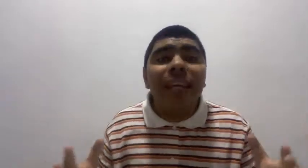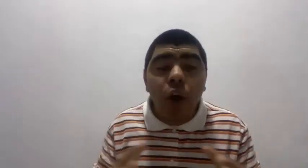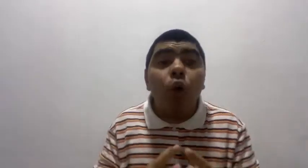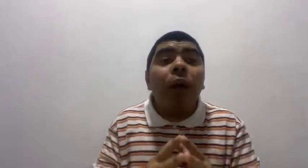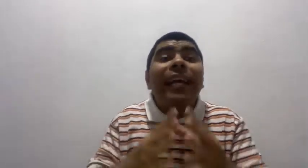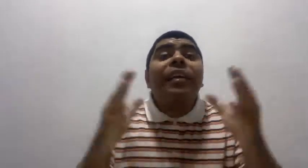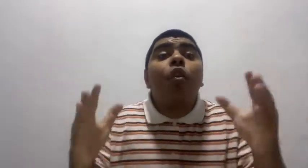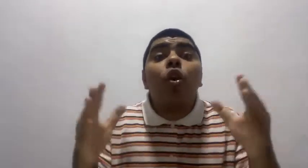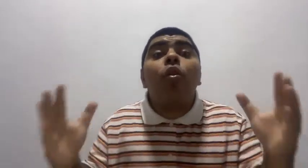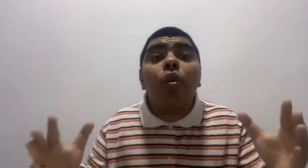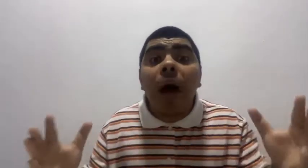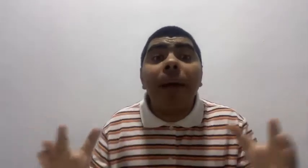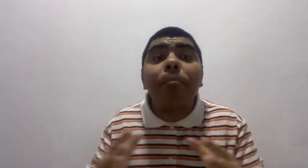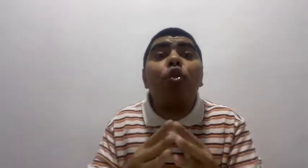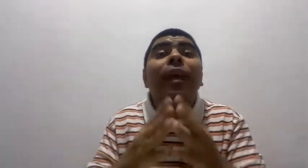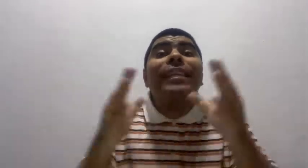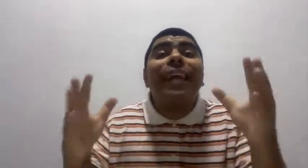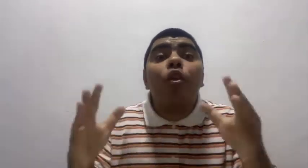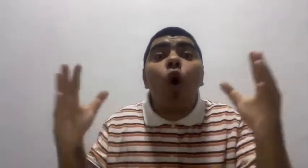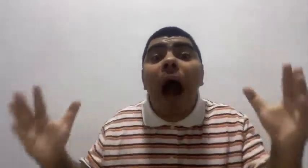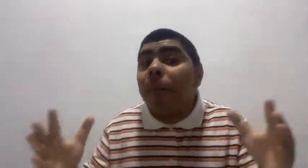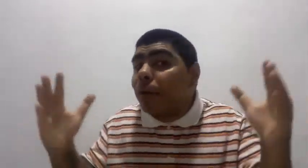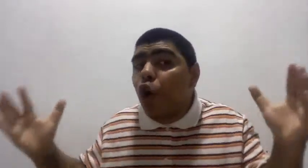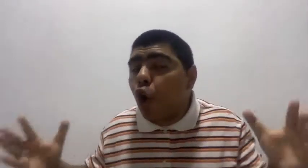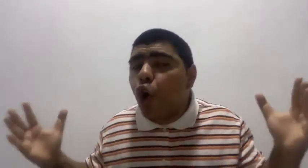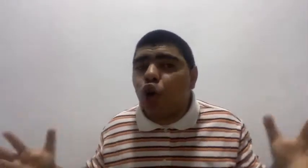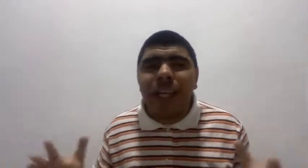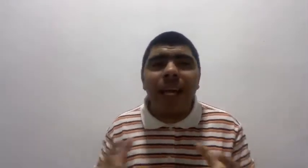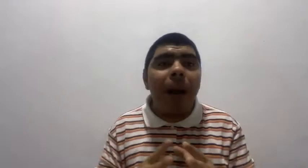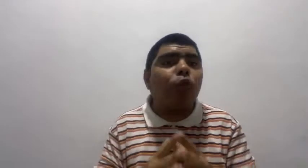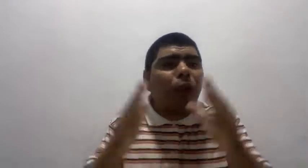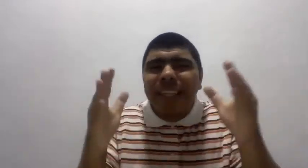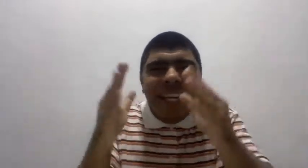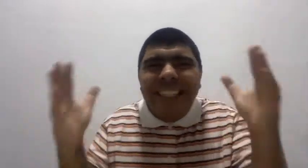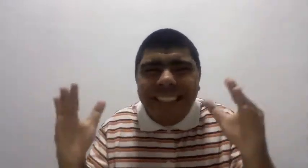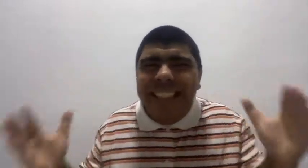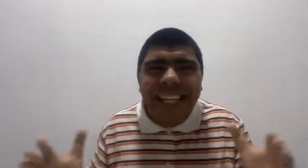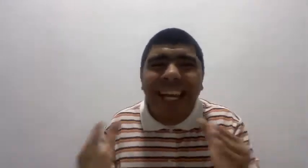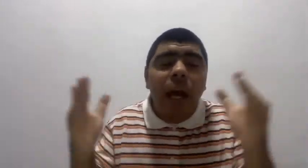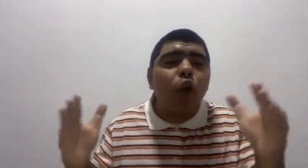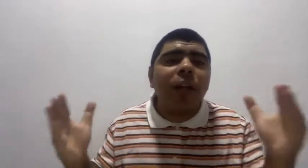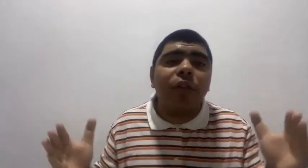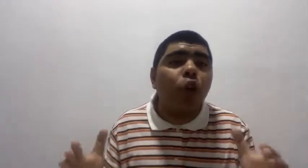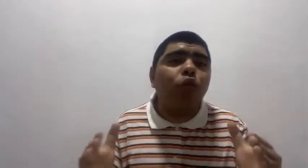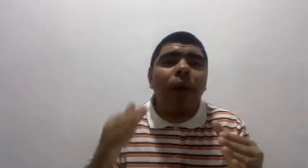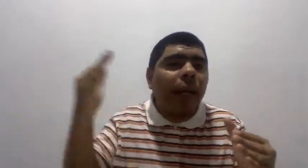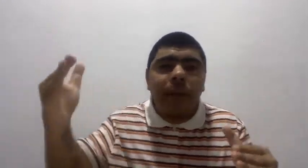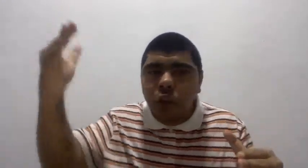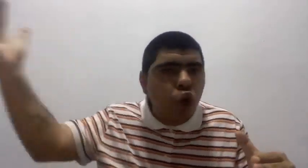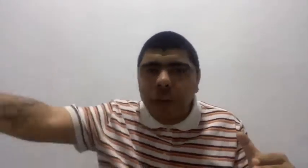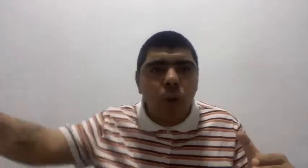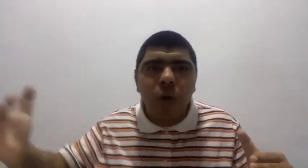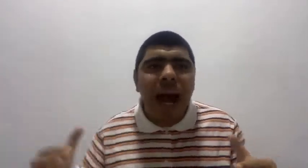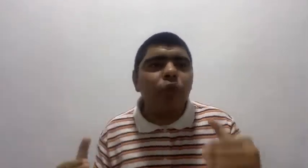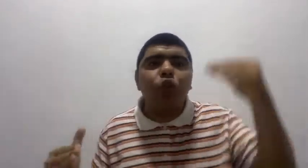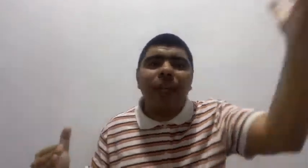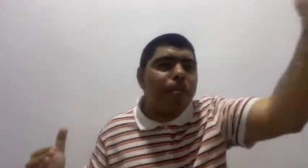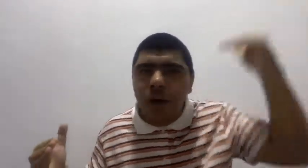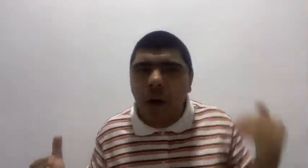corrigió. Y Dios, amén, porque el que Dios ama, Dios lo corrige, hermano. Usted tiene que entender que la corrección no es que Dios lo está juzgando, ni el hermano la